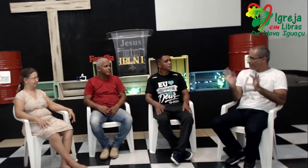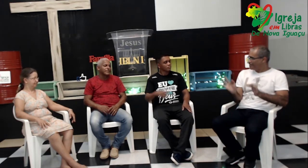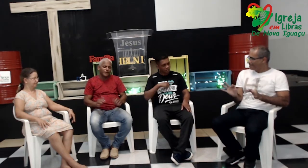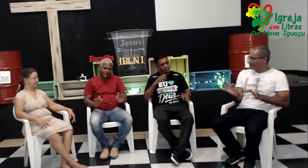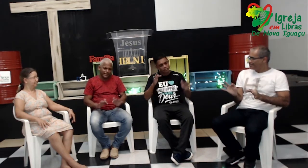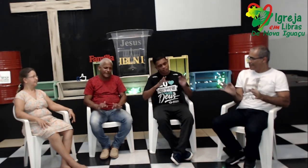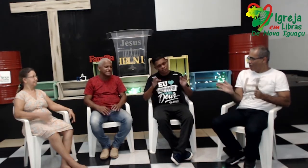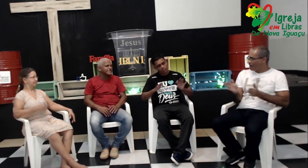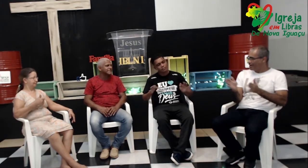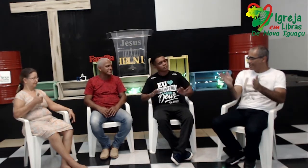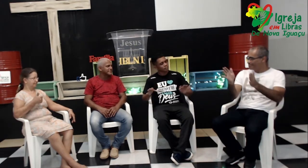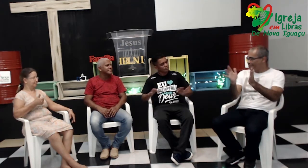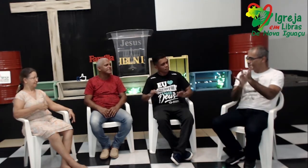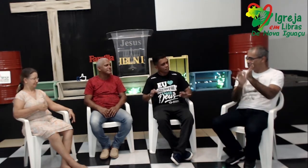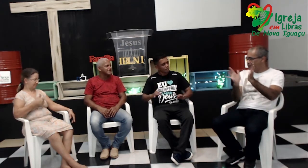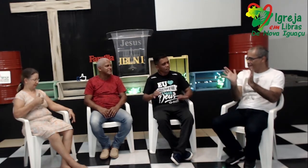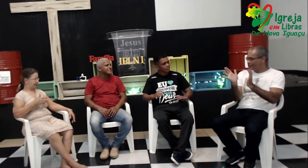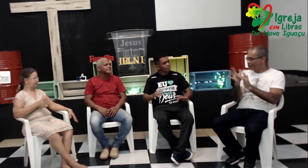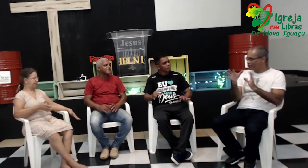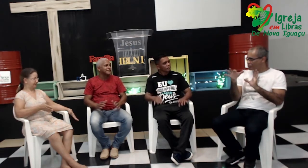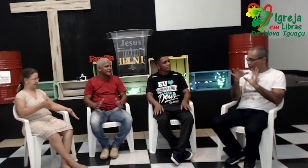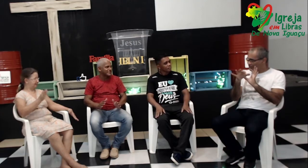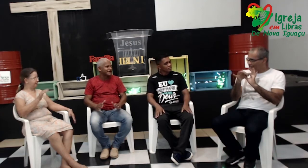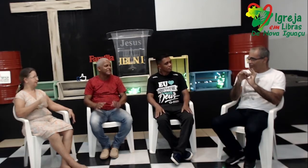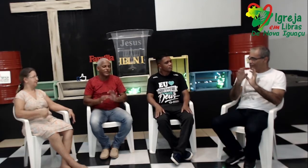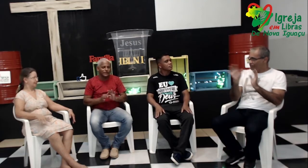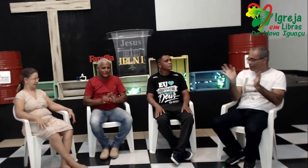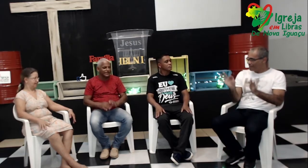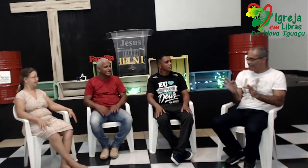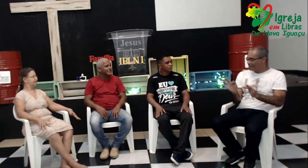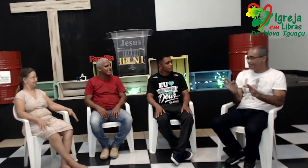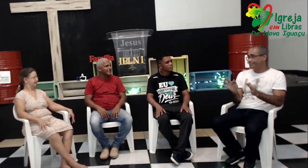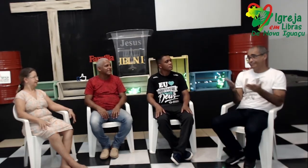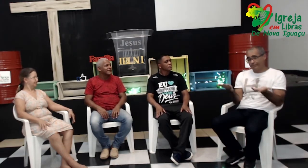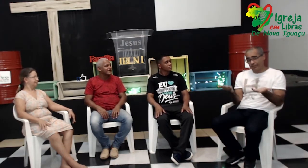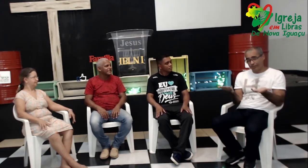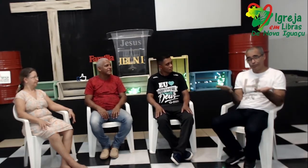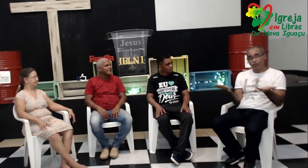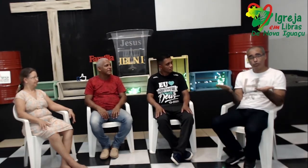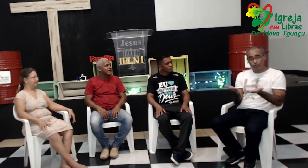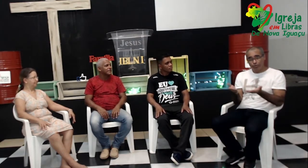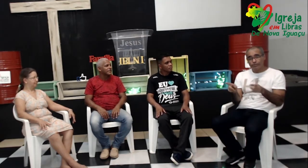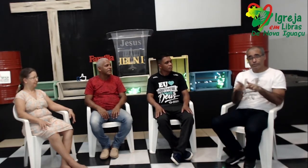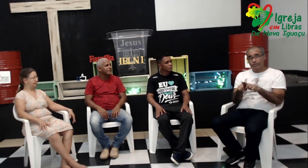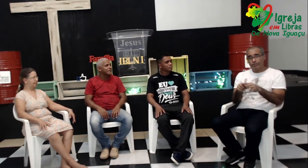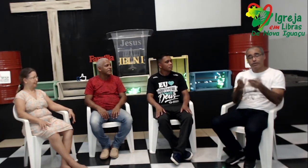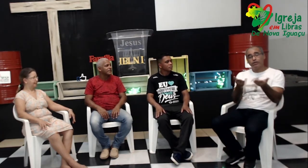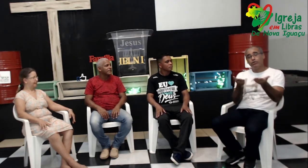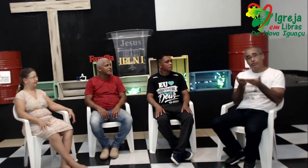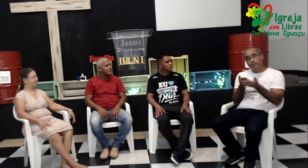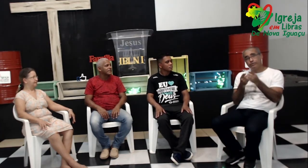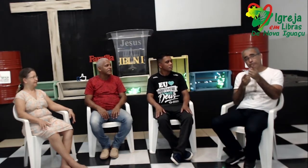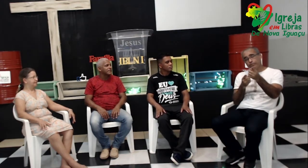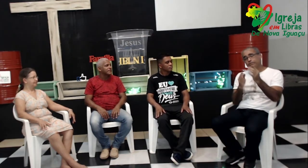Você já tem, né? Vocês já são felizes, já estão com Jesus. E agora eu